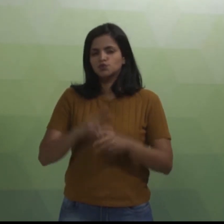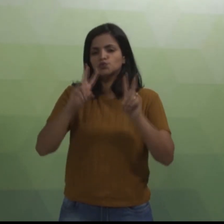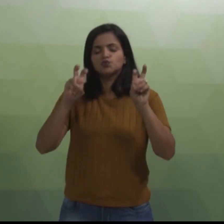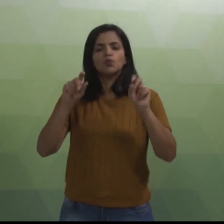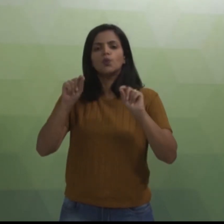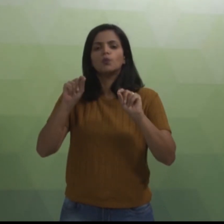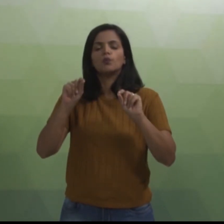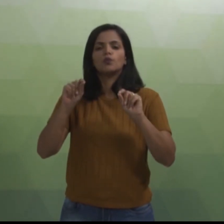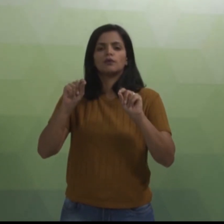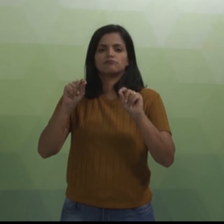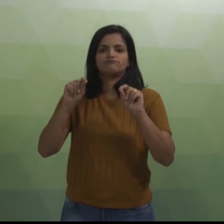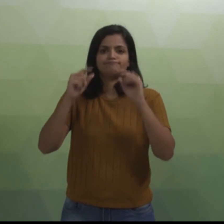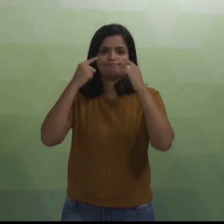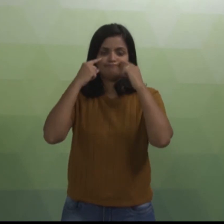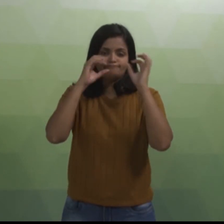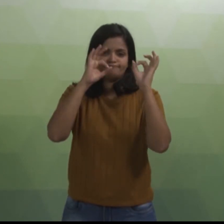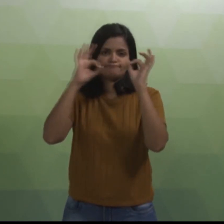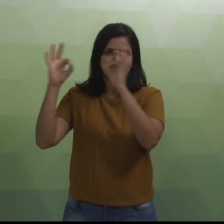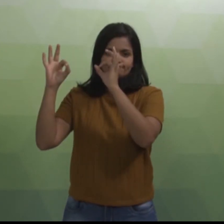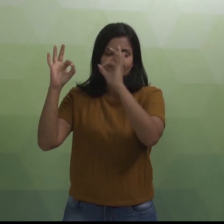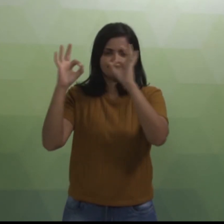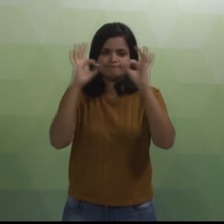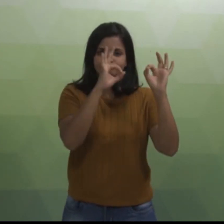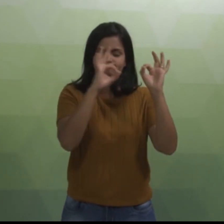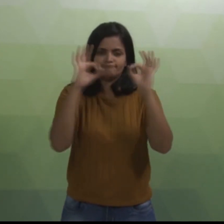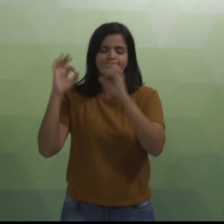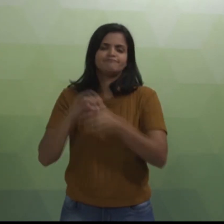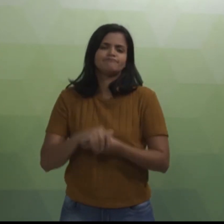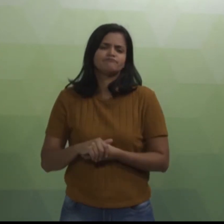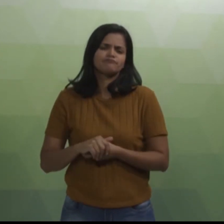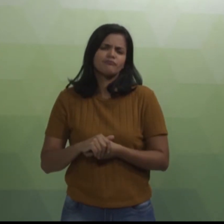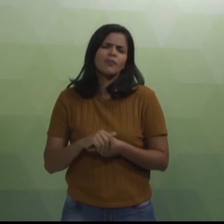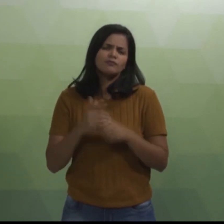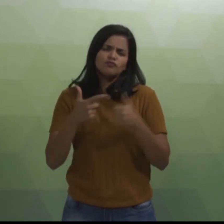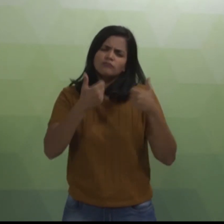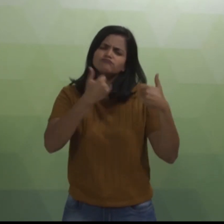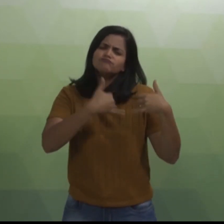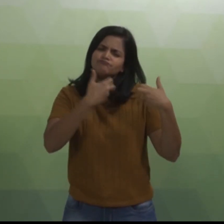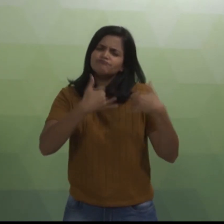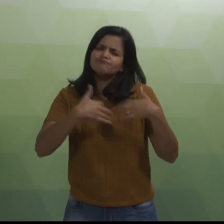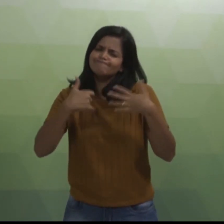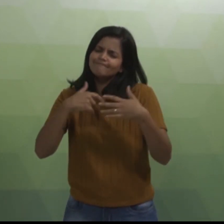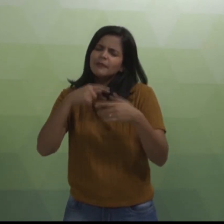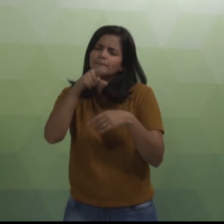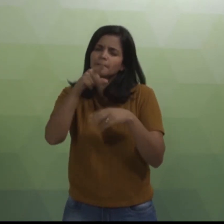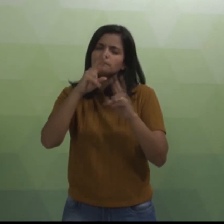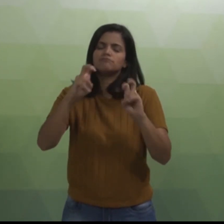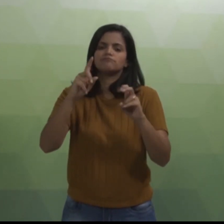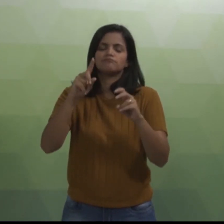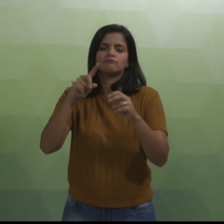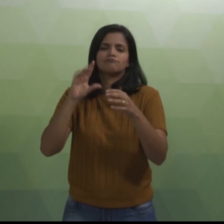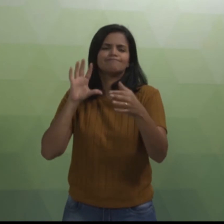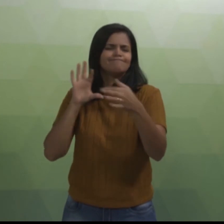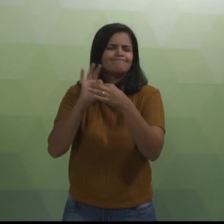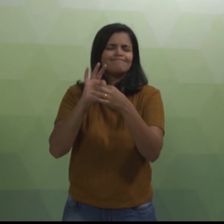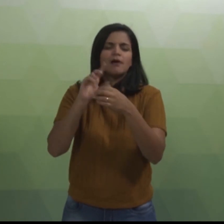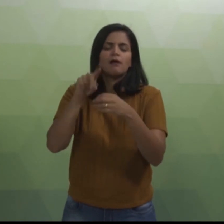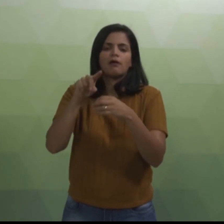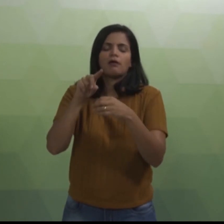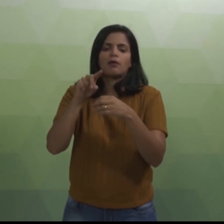Bom, agora falaremos sobre a marcação do olhar. Já expliquei para vocês sobre